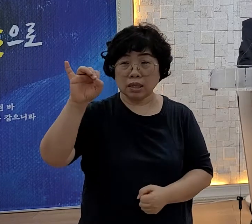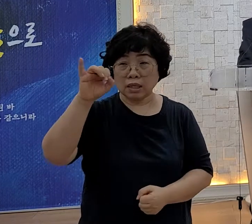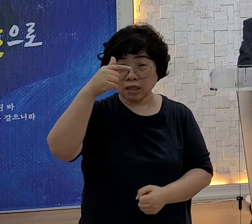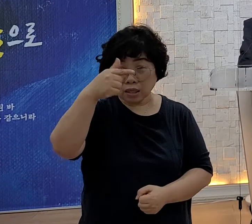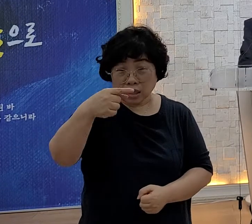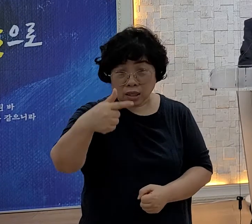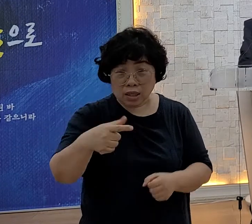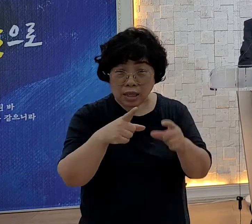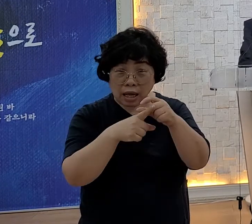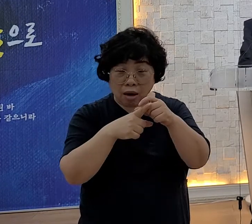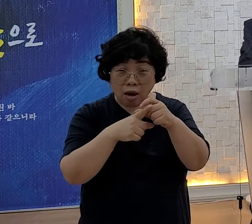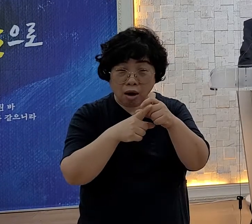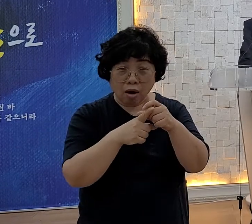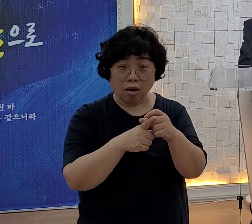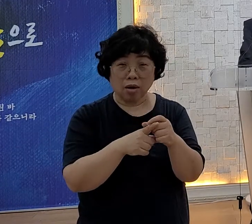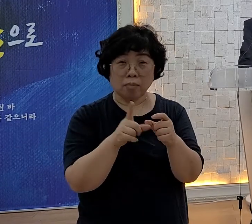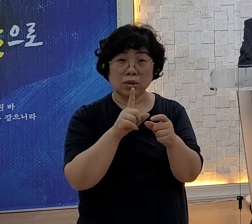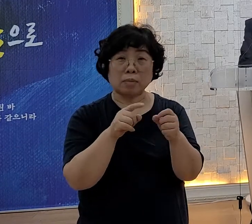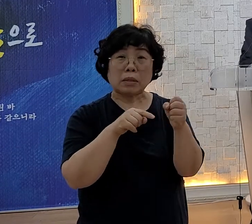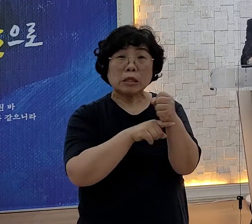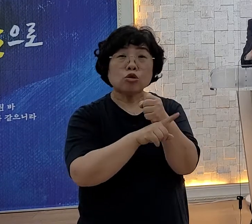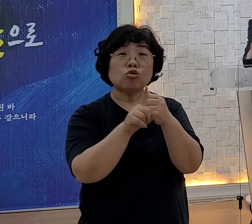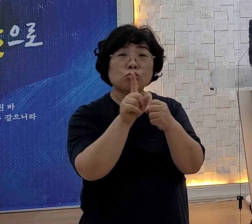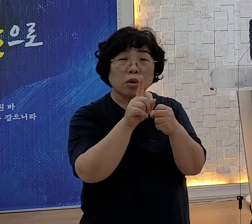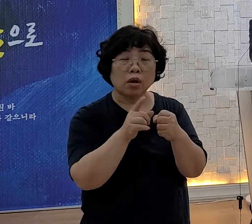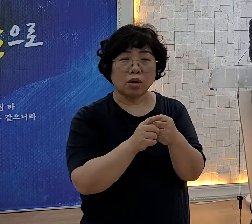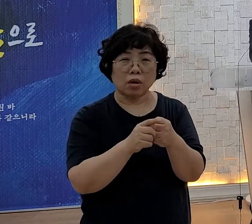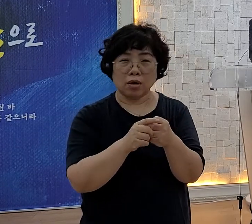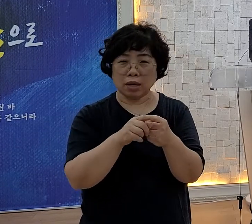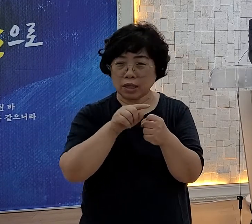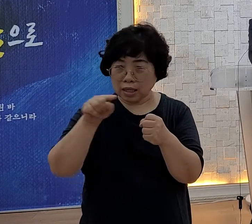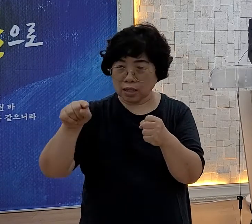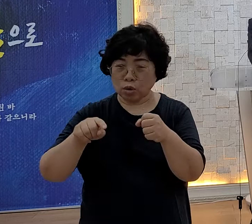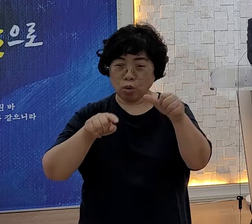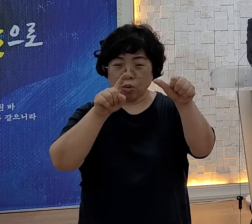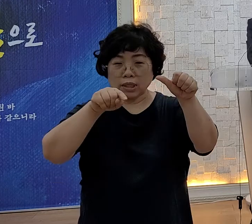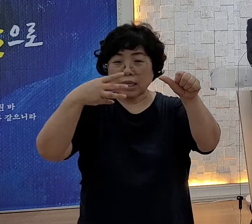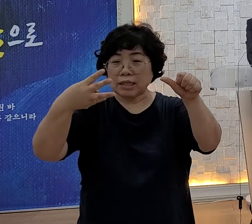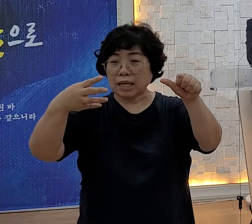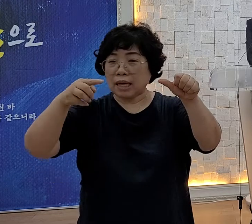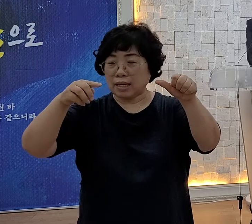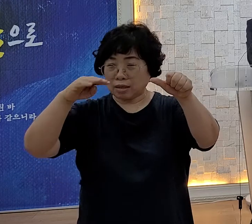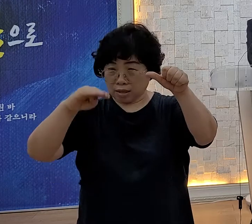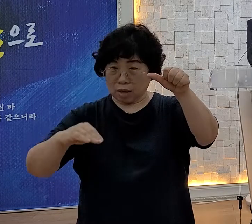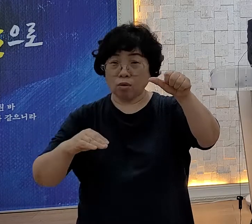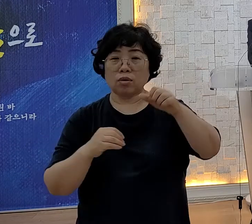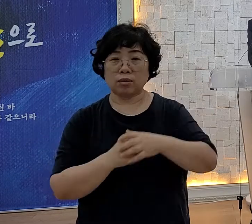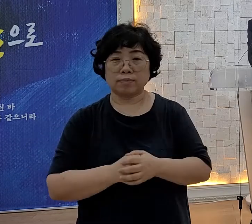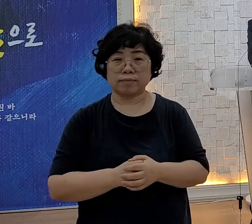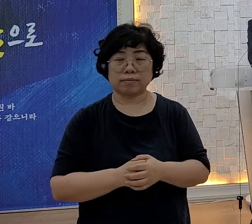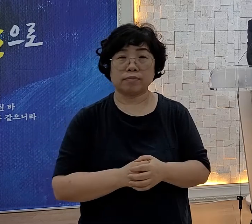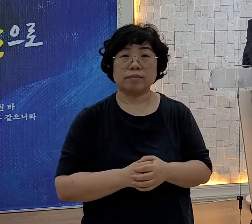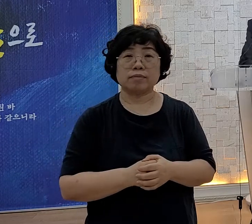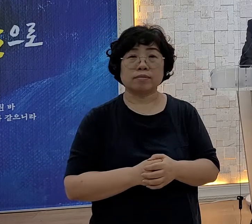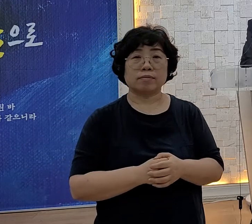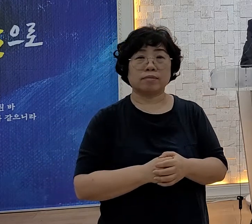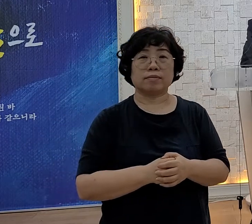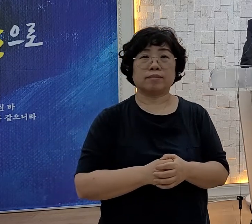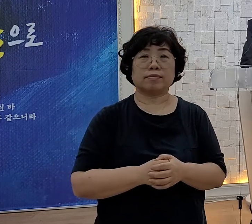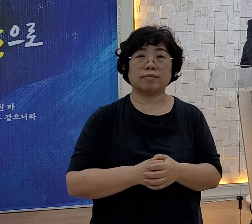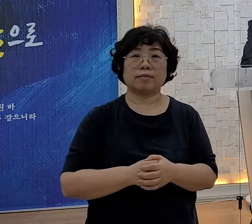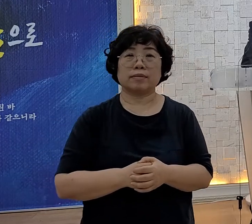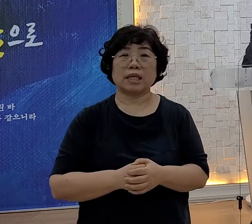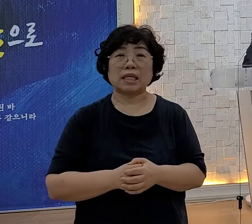예, 이때부터 4절까지 오늘 그 환난의 목적을 분명하게 성경을 기록하고 있습니다. 우리 다 같이 한번